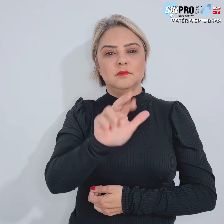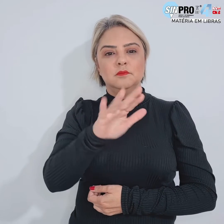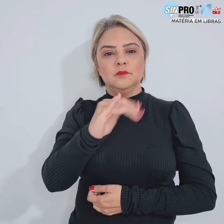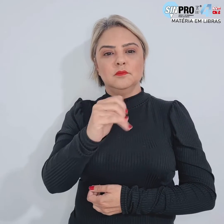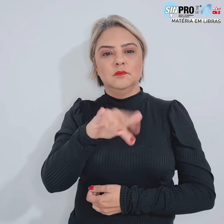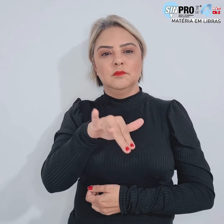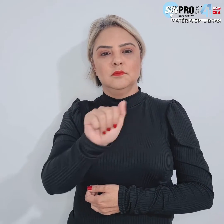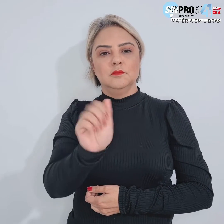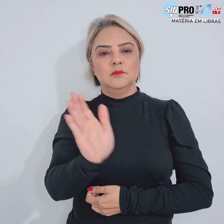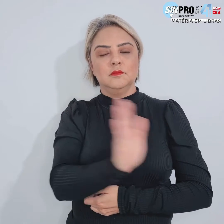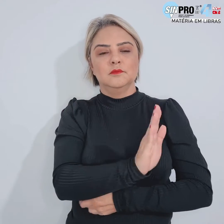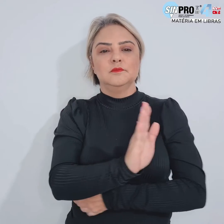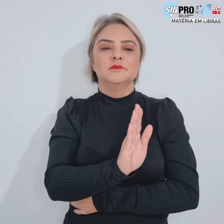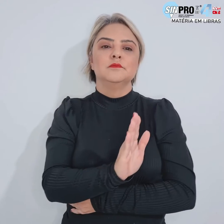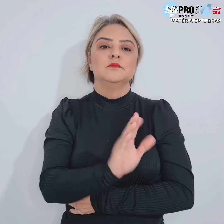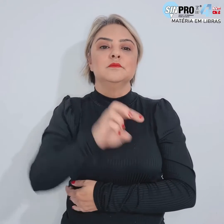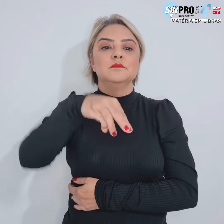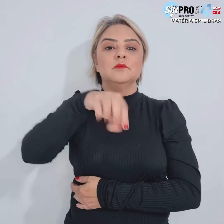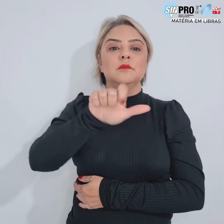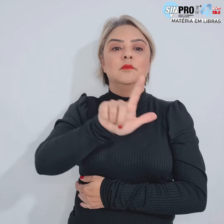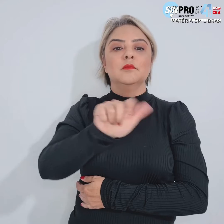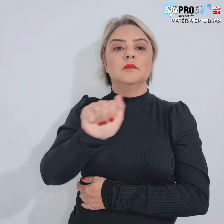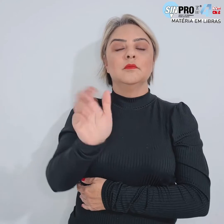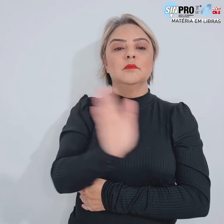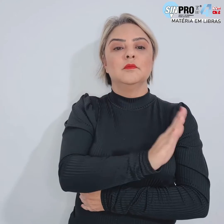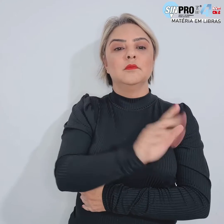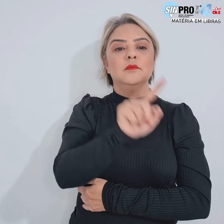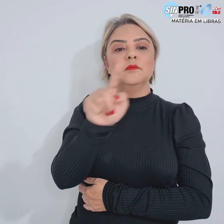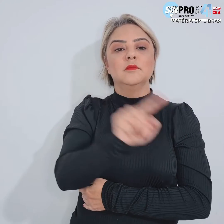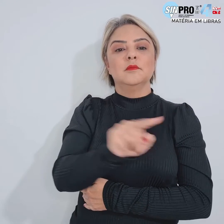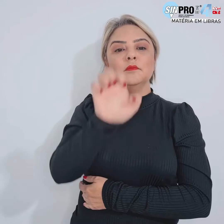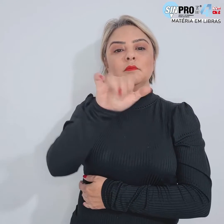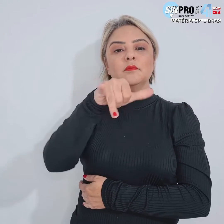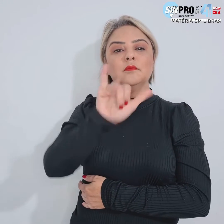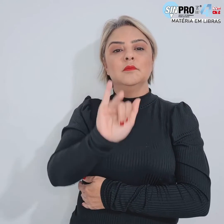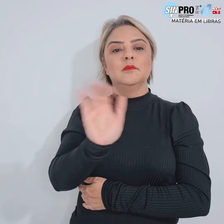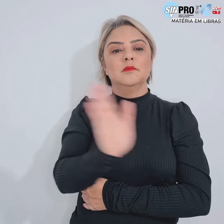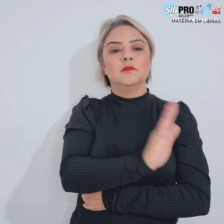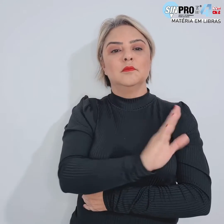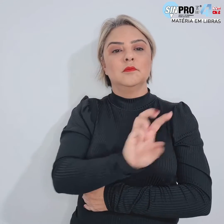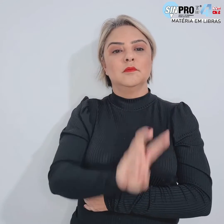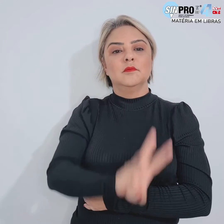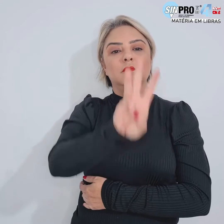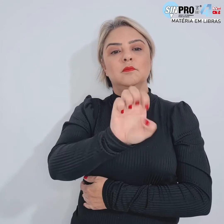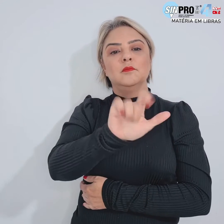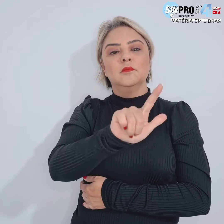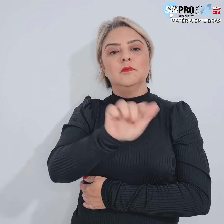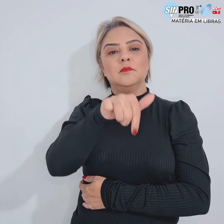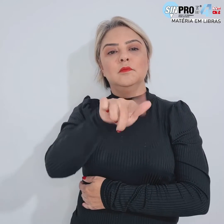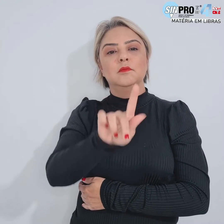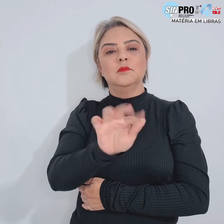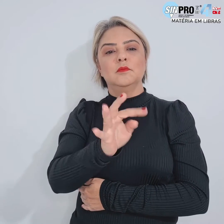Dias, Mila, Zeni Rainha, Wellington Fagundes,